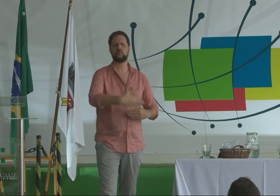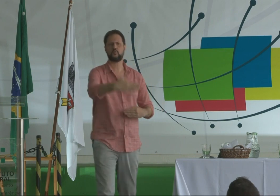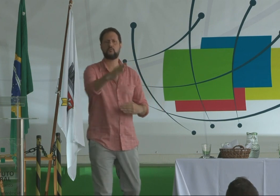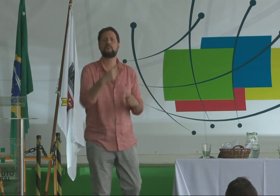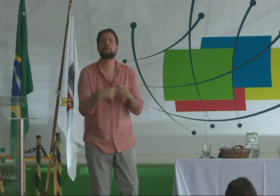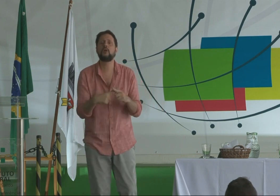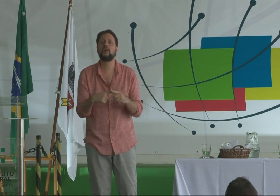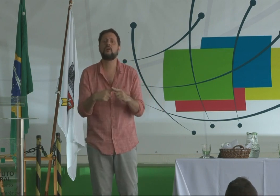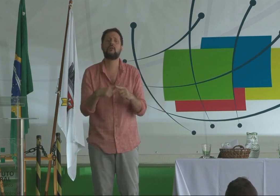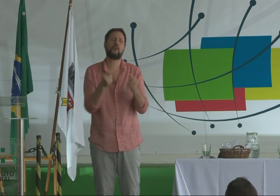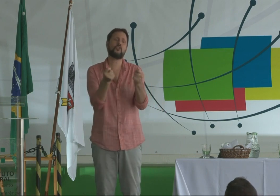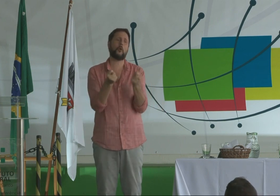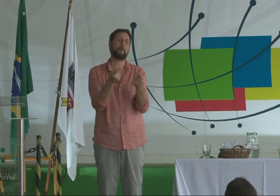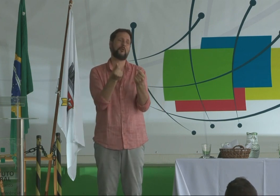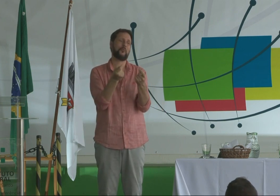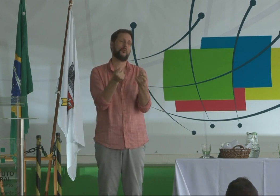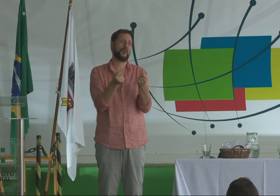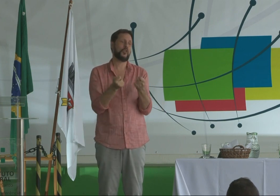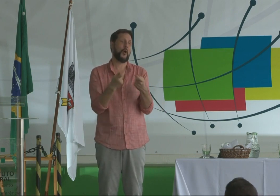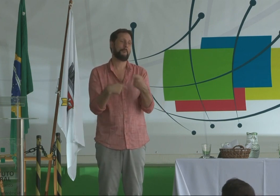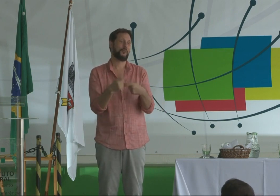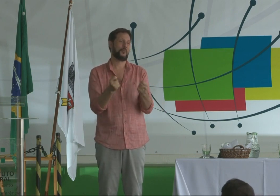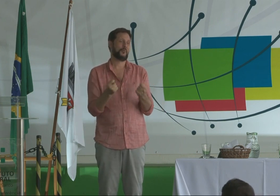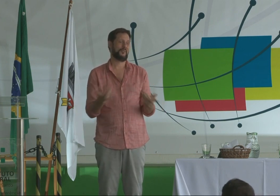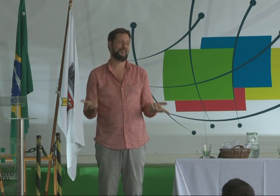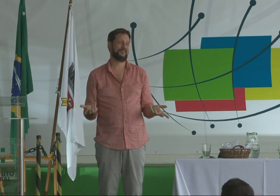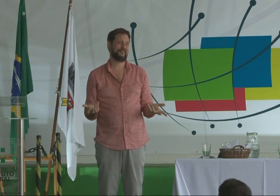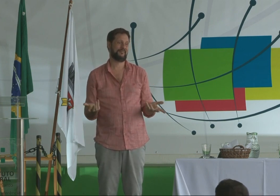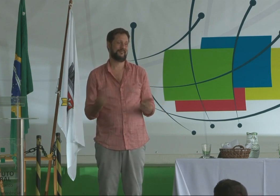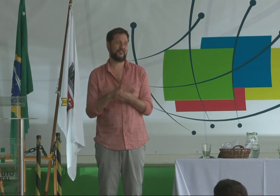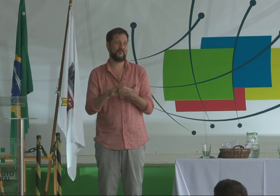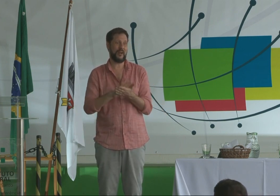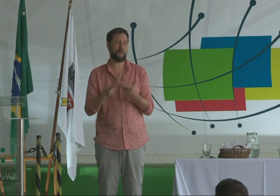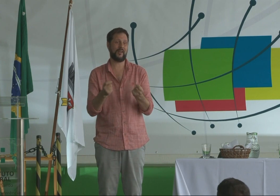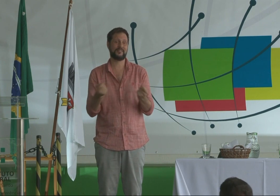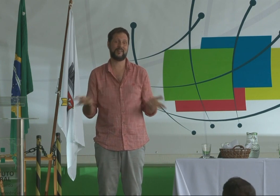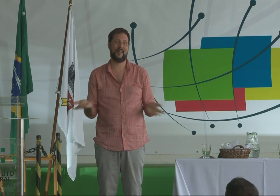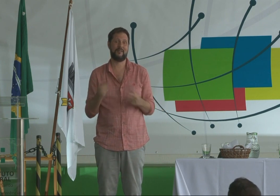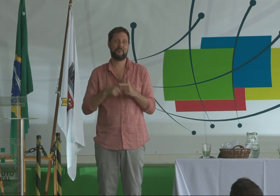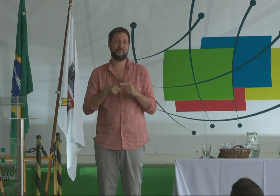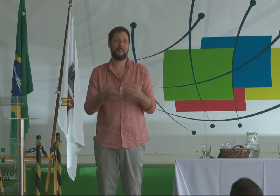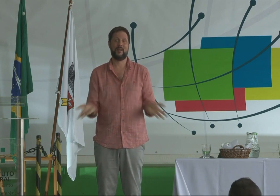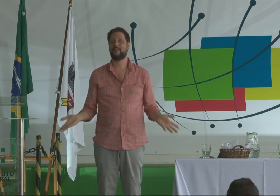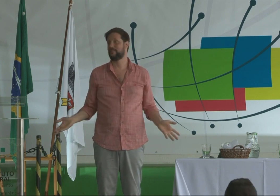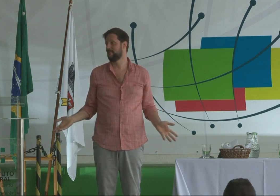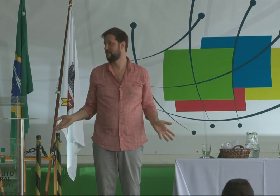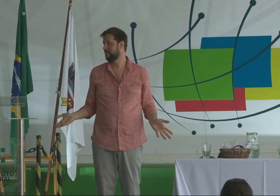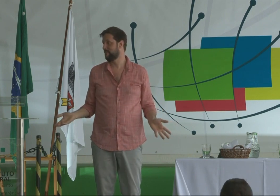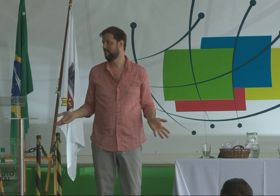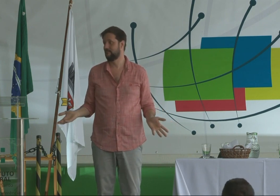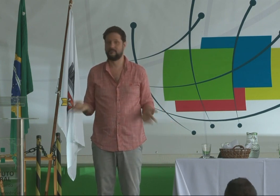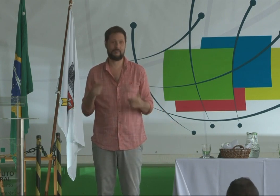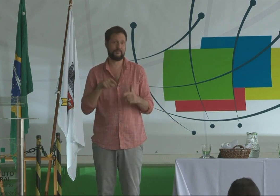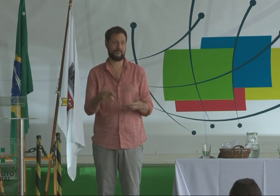Todos os concursos serão nível D. Por quê? Entra a questão da economia também, né. Então, vários problemas.